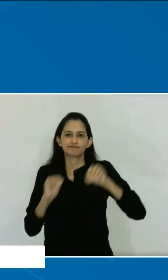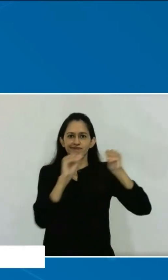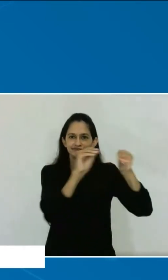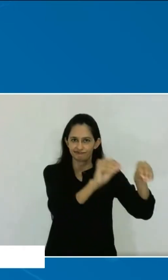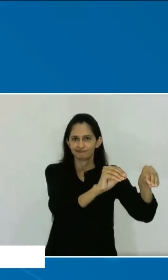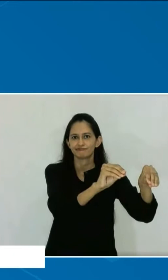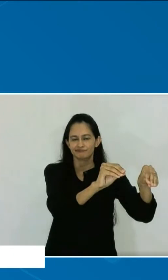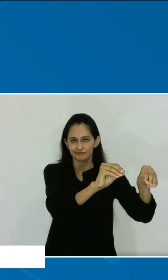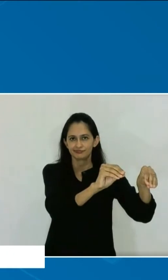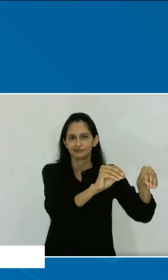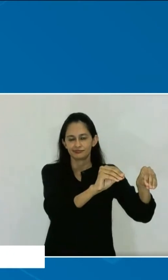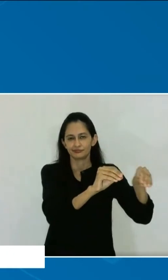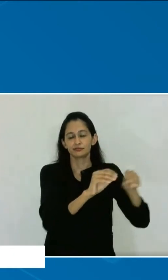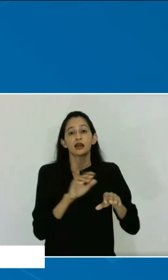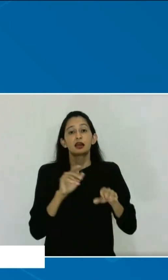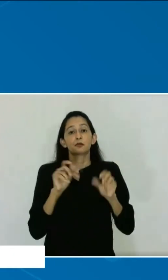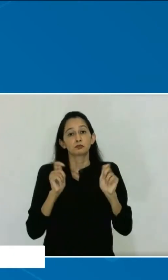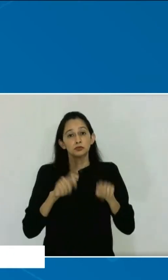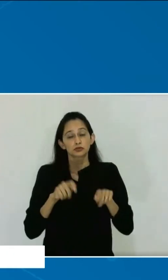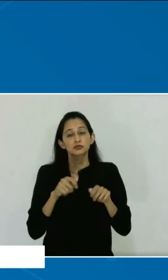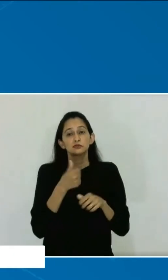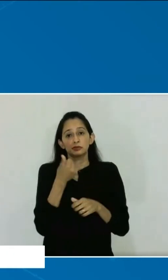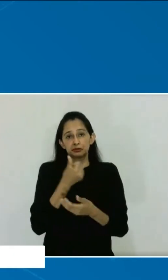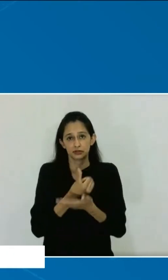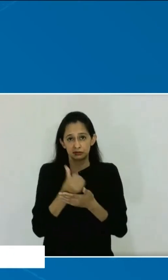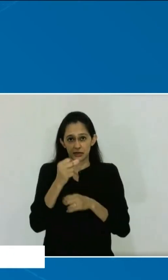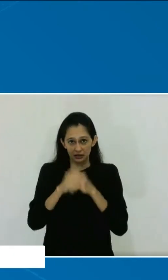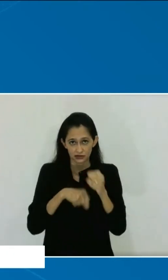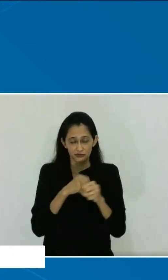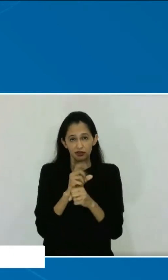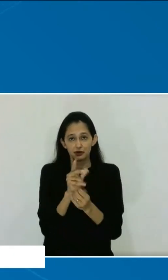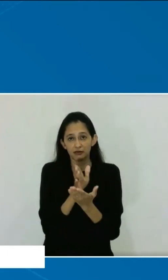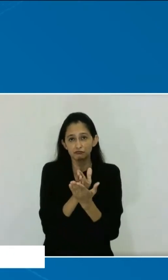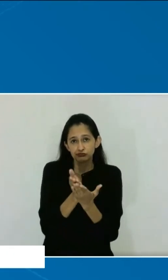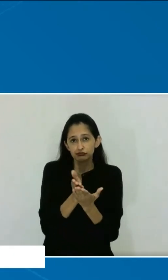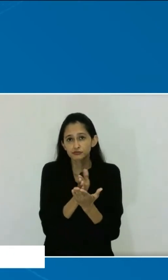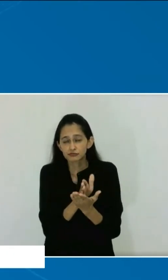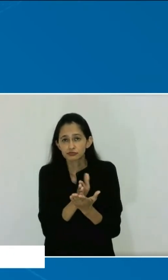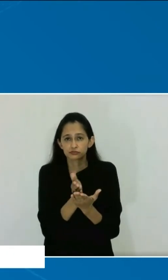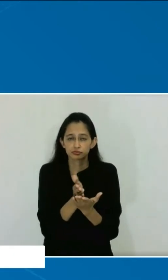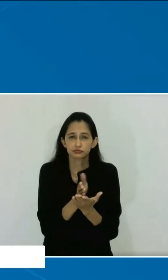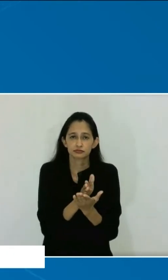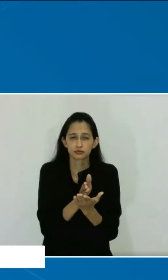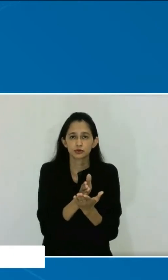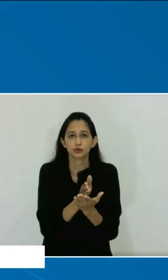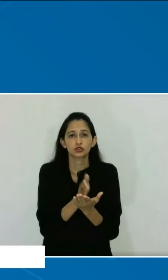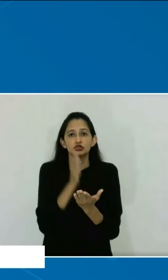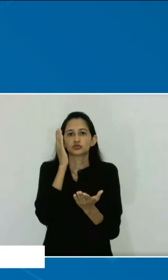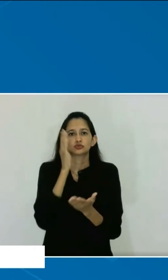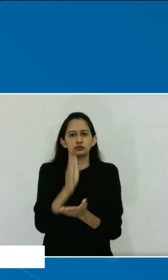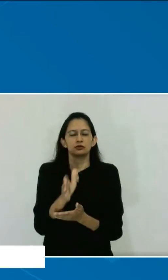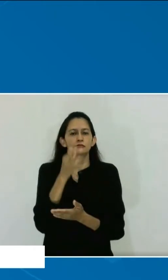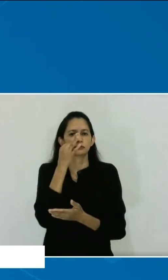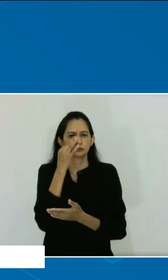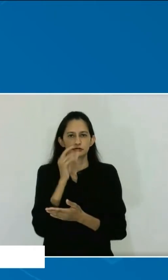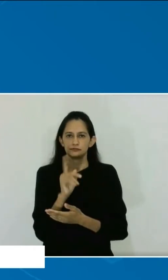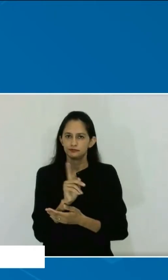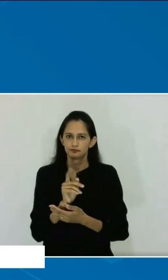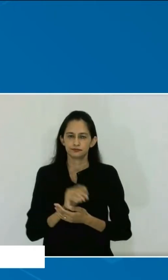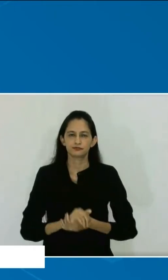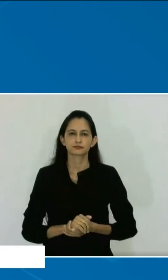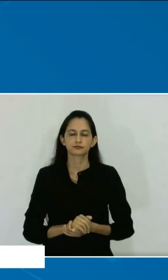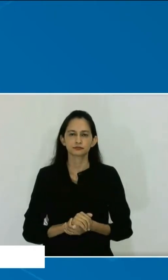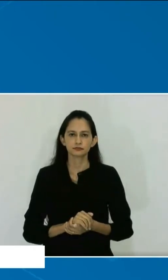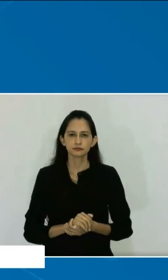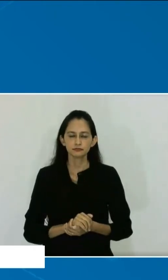provavelmente num modelo híbrido, porque partimos de uma constatação muito óbvia. Nada,